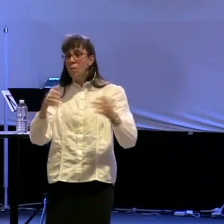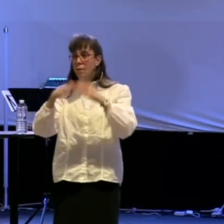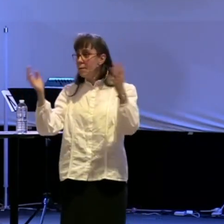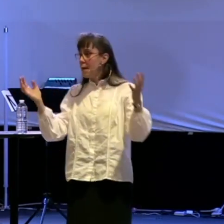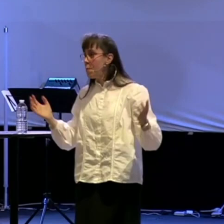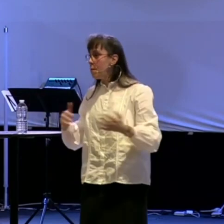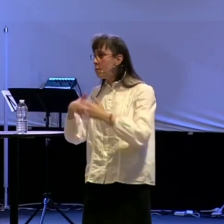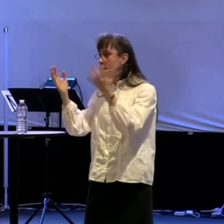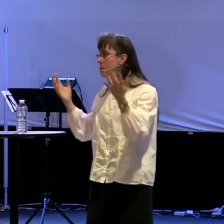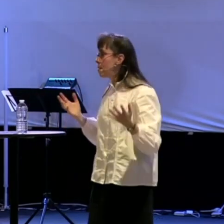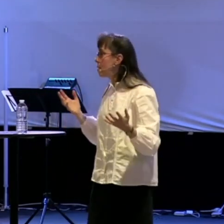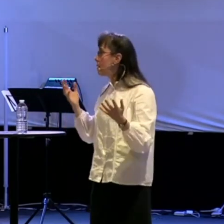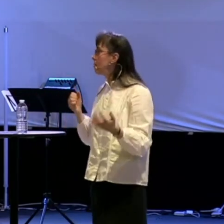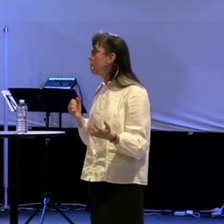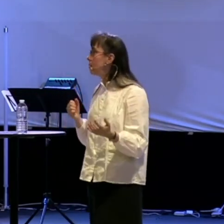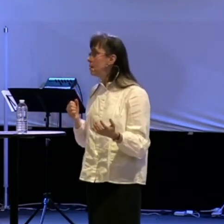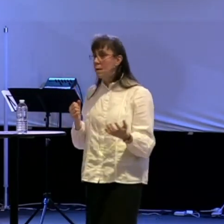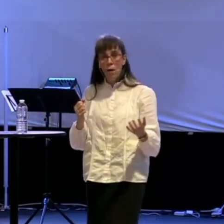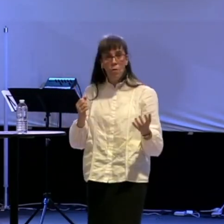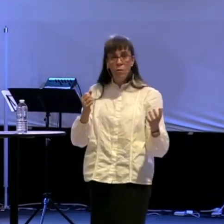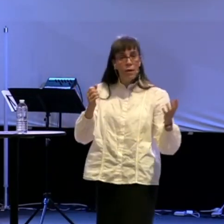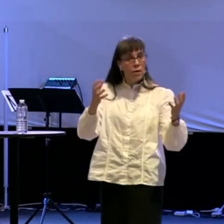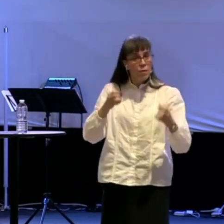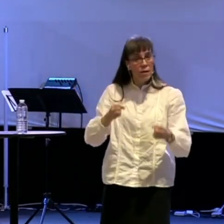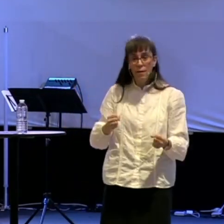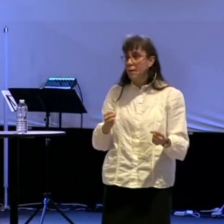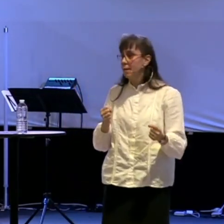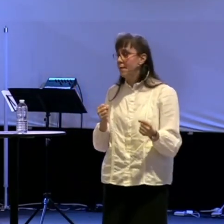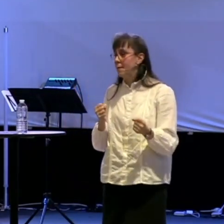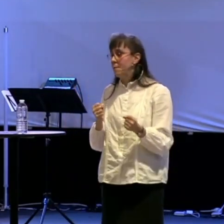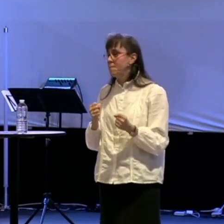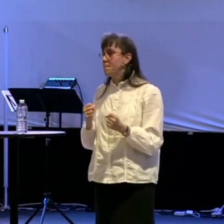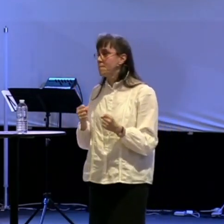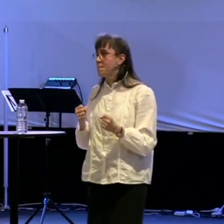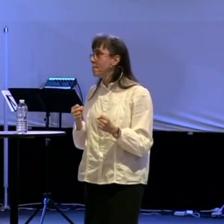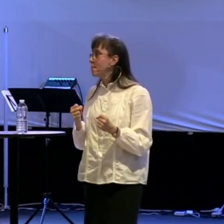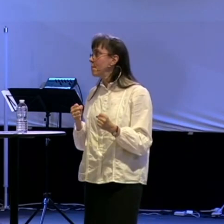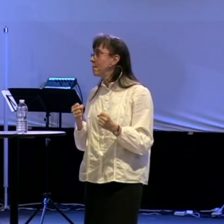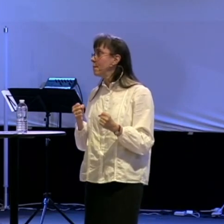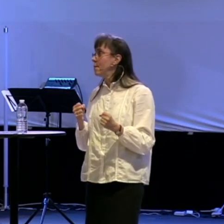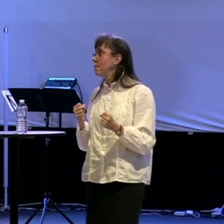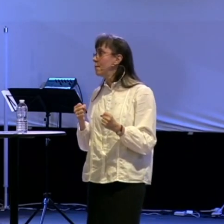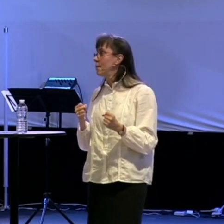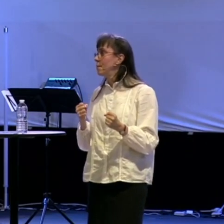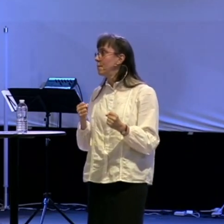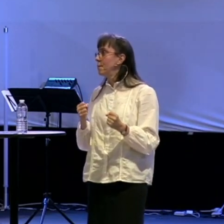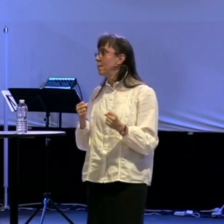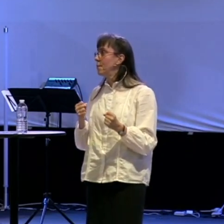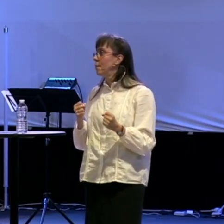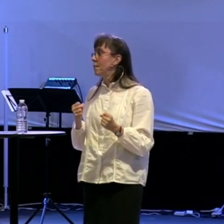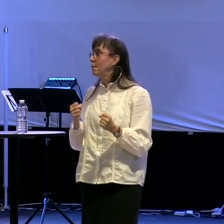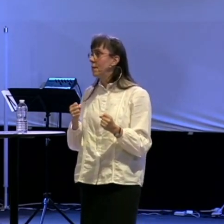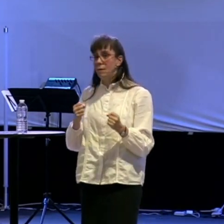saisir. Vous n'avez pas pu me saisir. And you couldn't catch me. Donc, en gros, il était en train de leur dire, ne croyez pas que maintenant, si